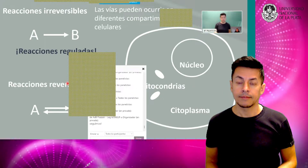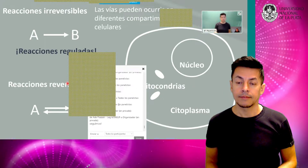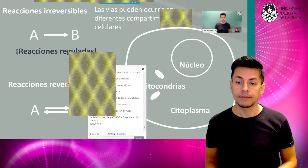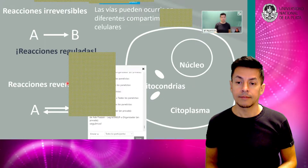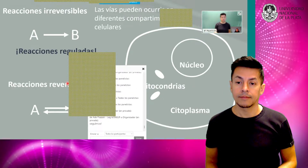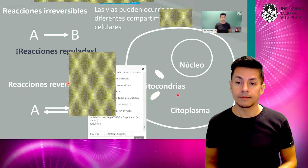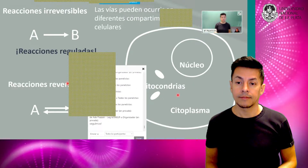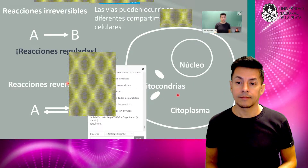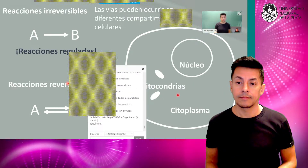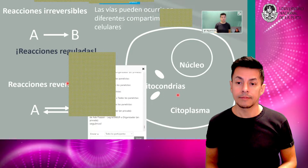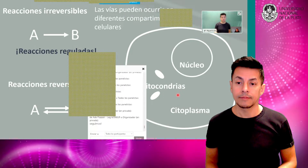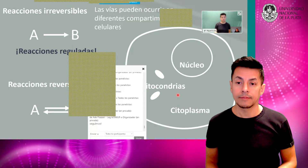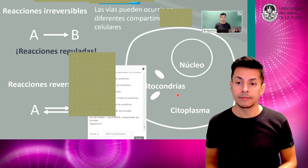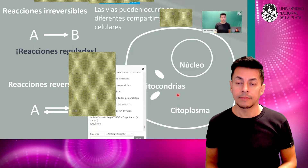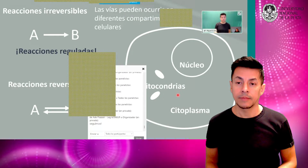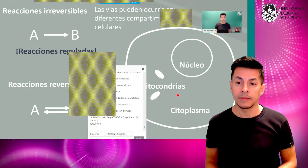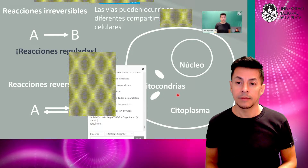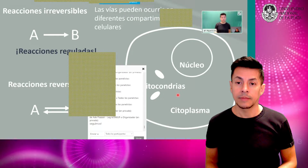Bien.